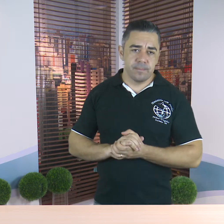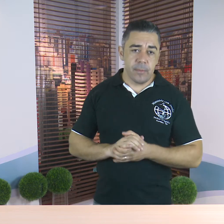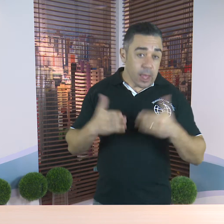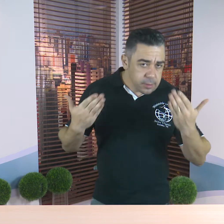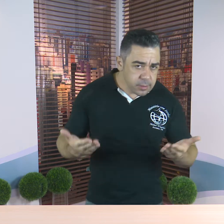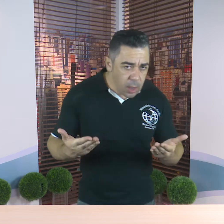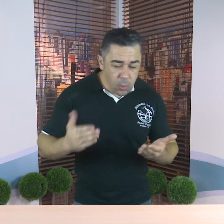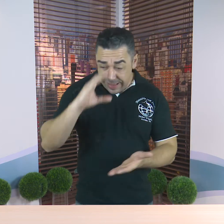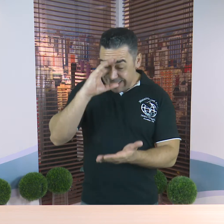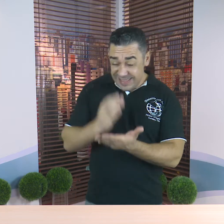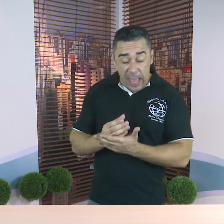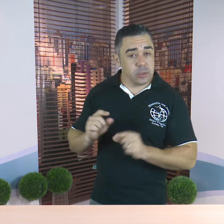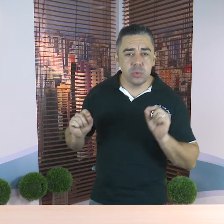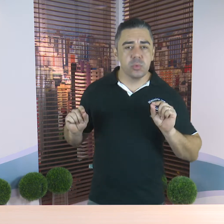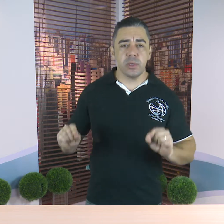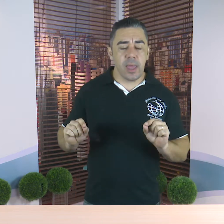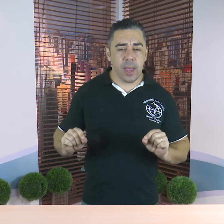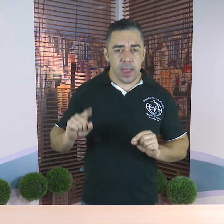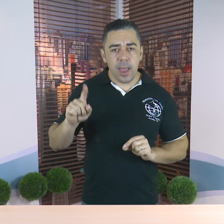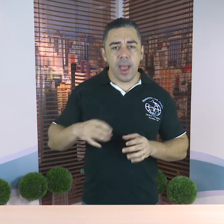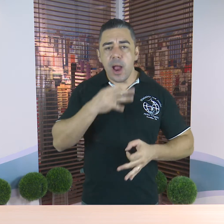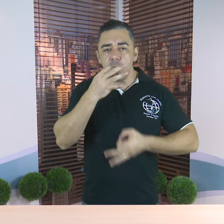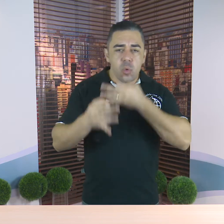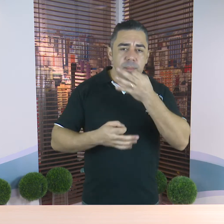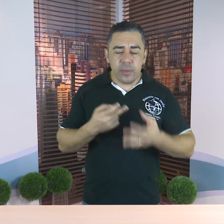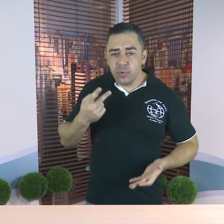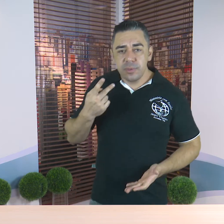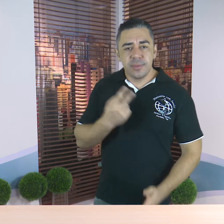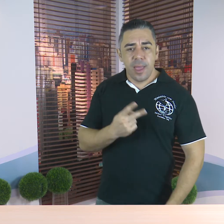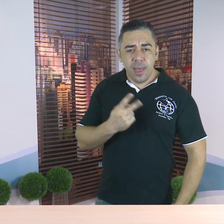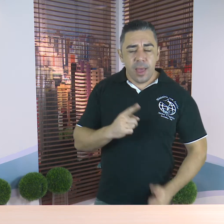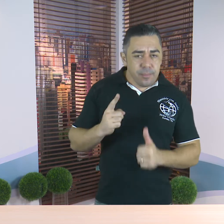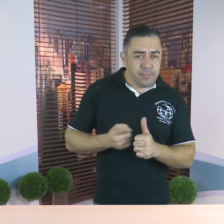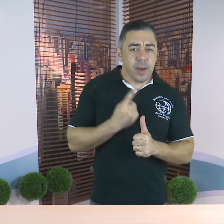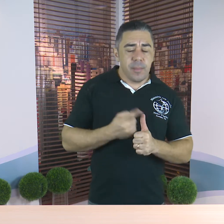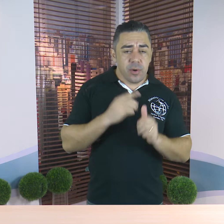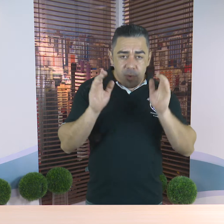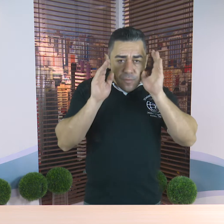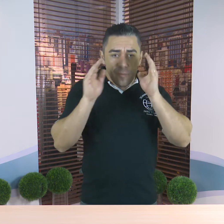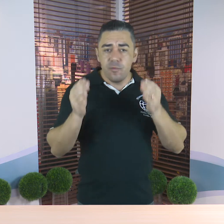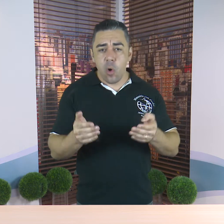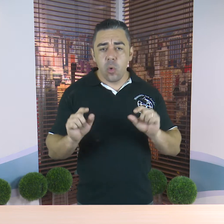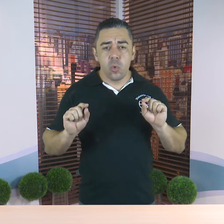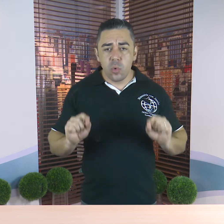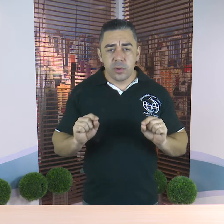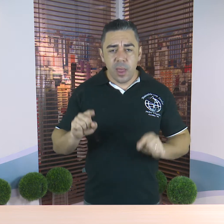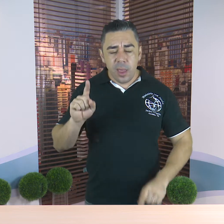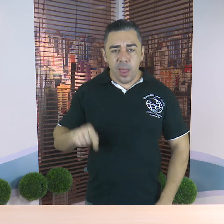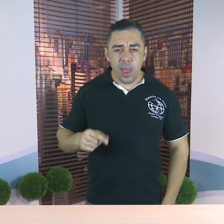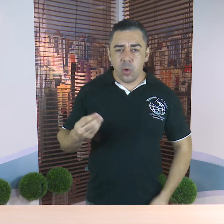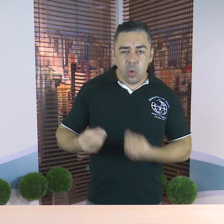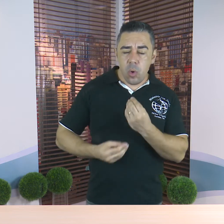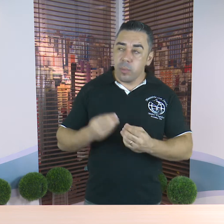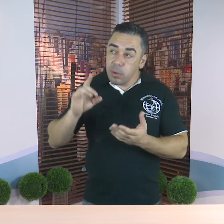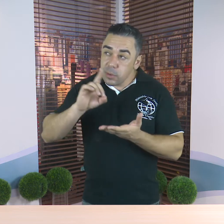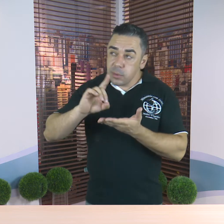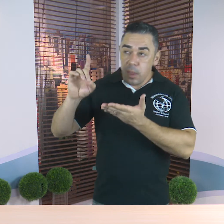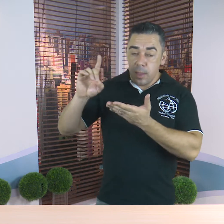ele desenvolve o seu argumento teológico, primeiramente, com ênfase centrado no caráter de Deus. Em segundo lugar,